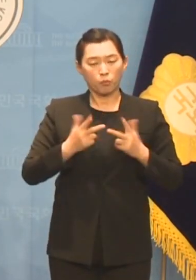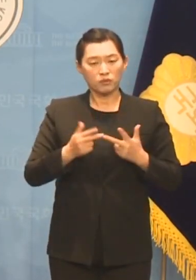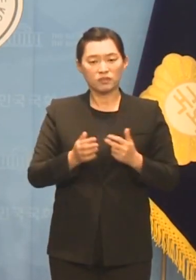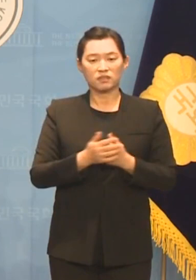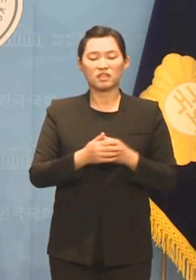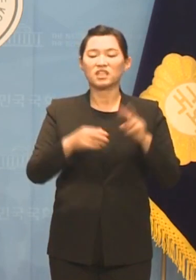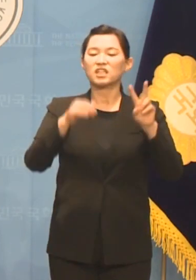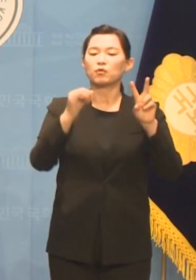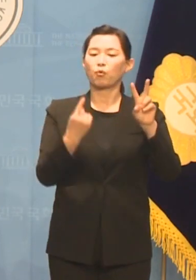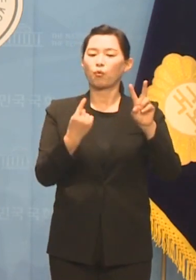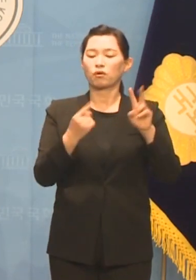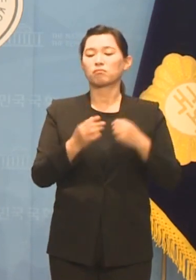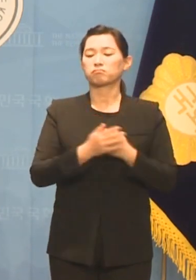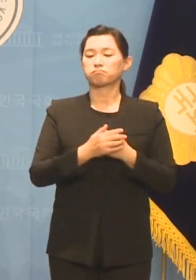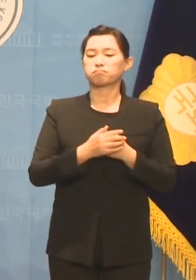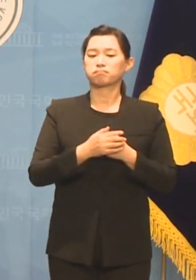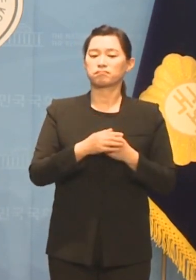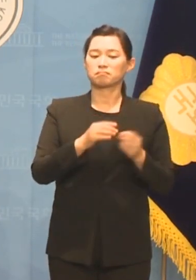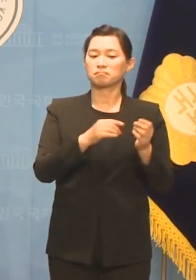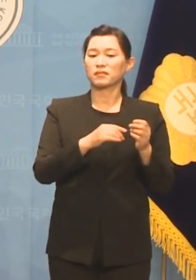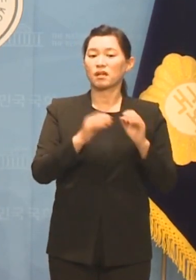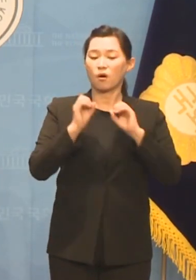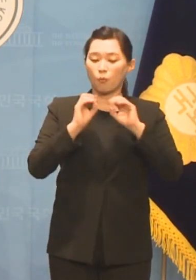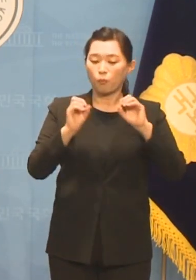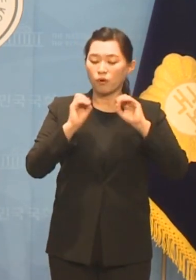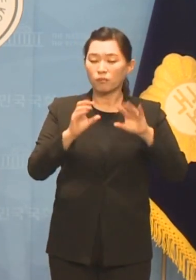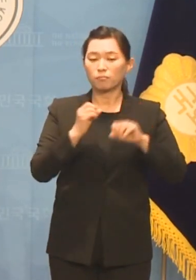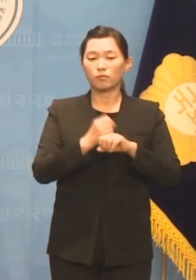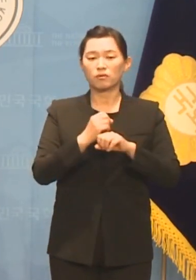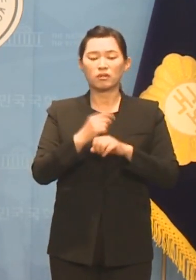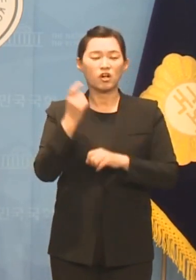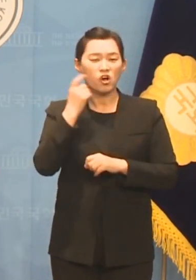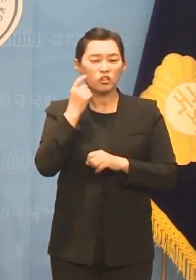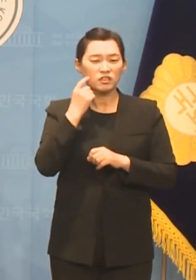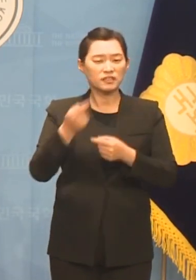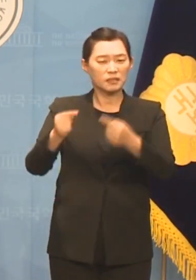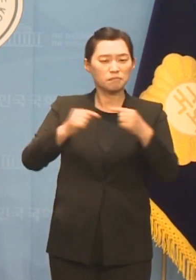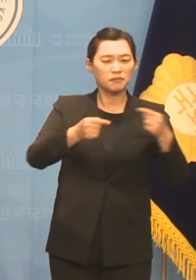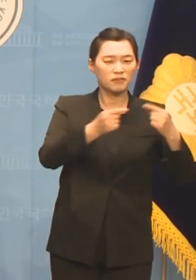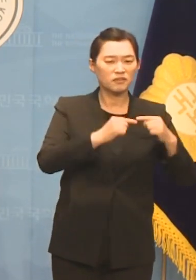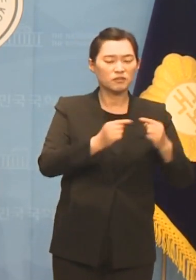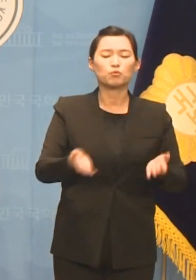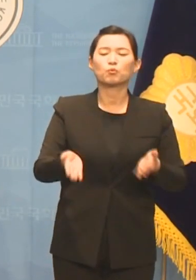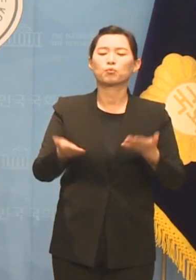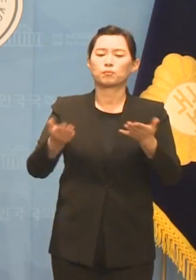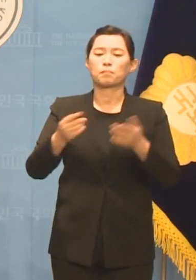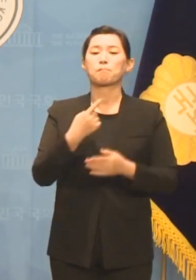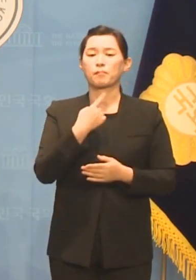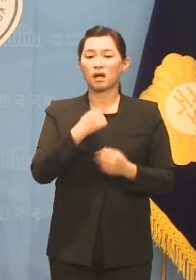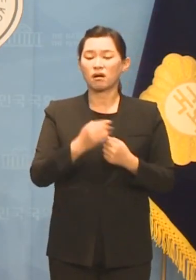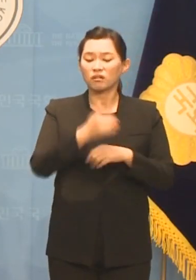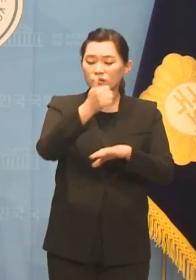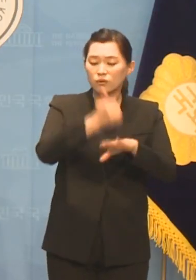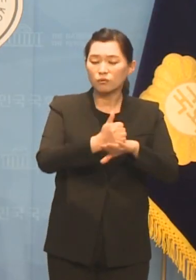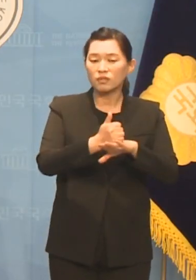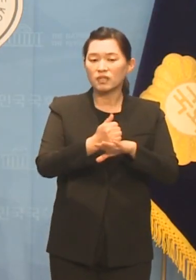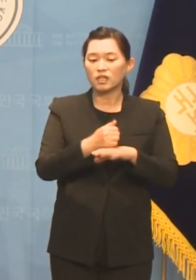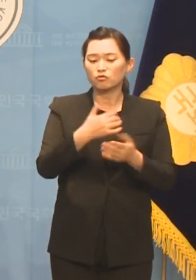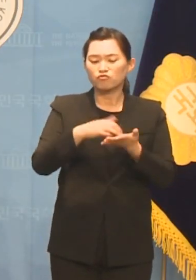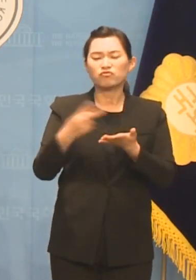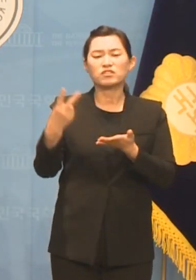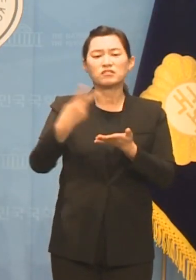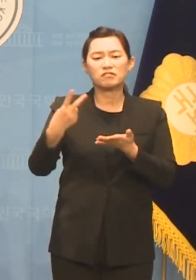제2호 제보자로 홍보하며 지지자들의 허위 신고 참여를 독려했습니다. 그 결과 2천여 건에